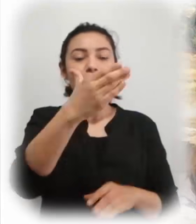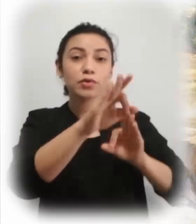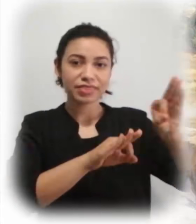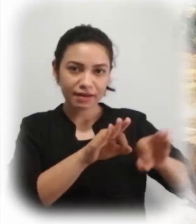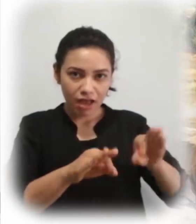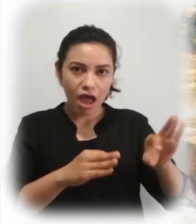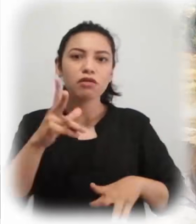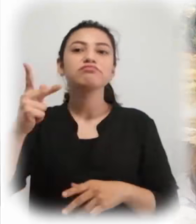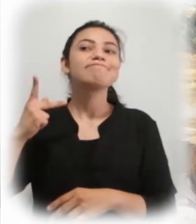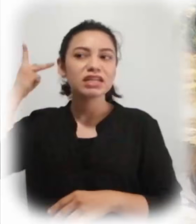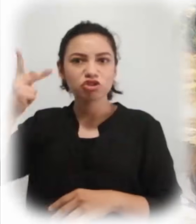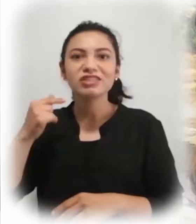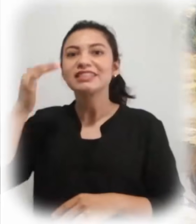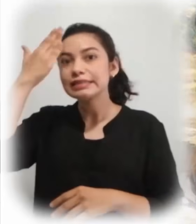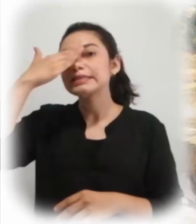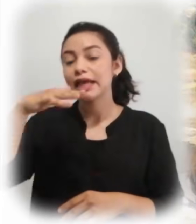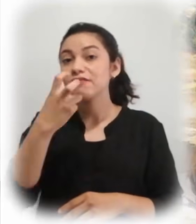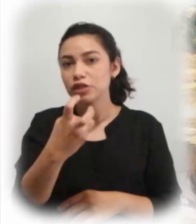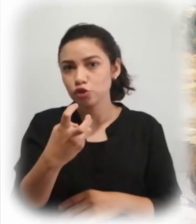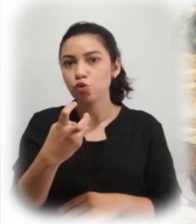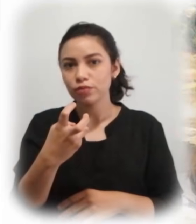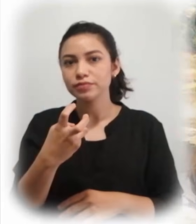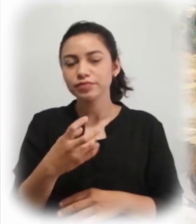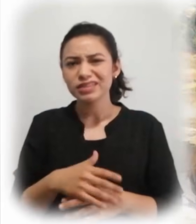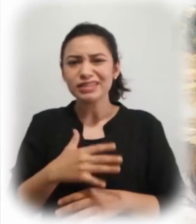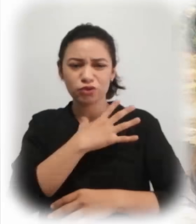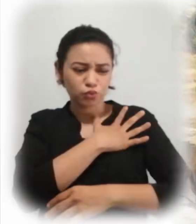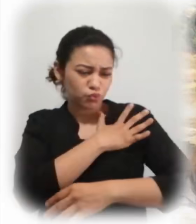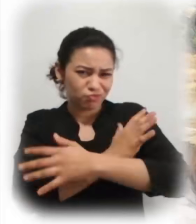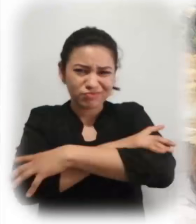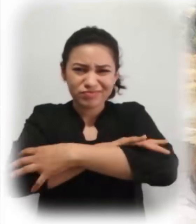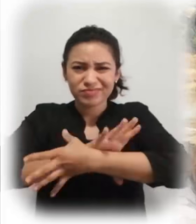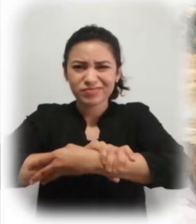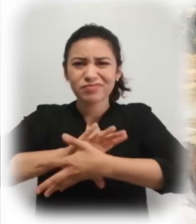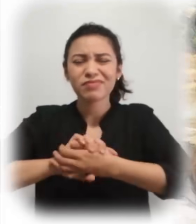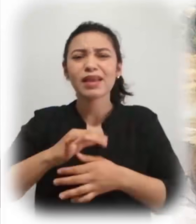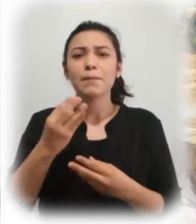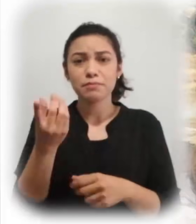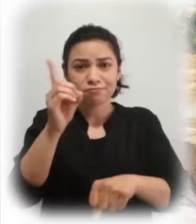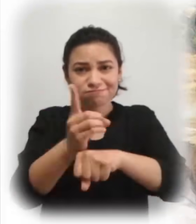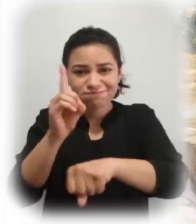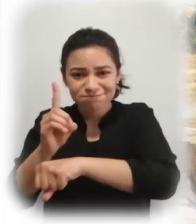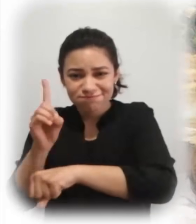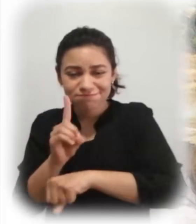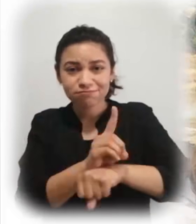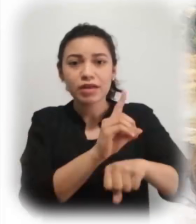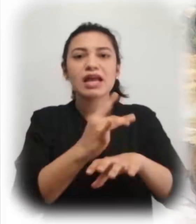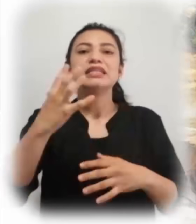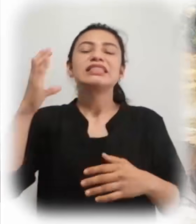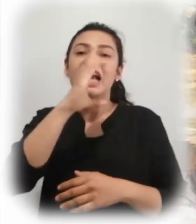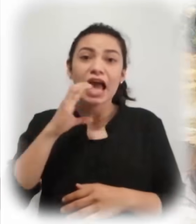de muchos días, el calor y el frío que se alternan sin pronóstico, la permanencia obligada, terca y